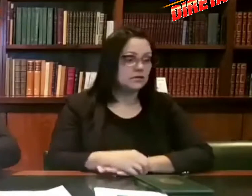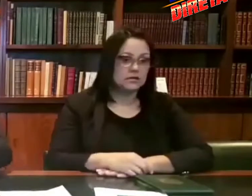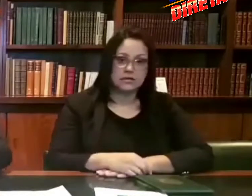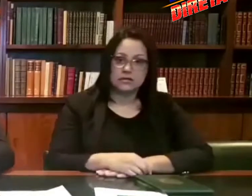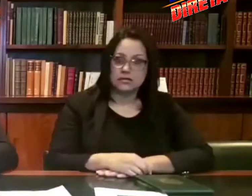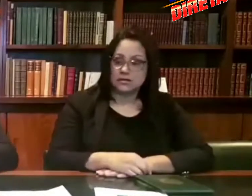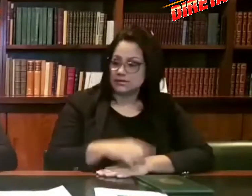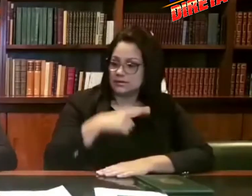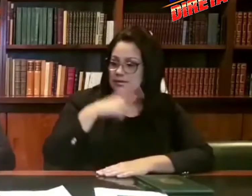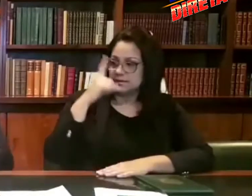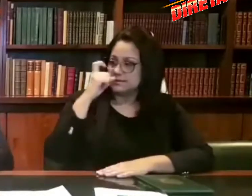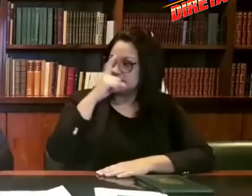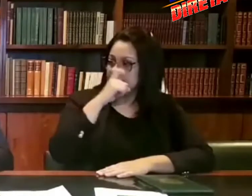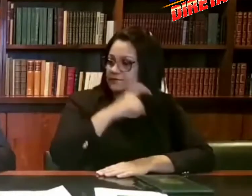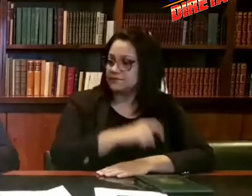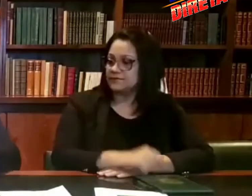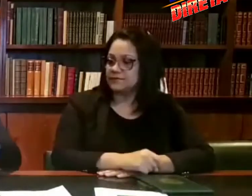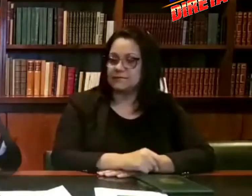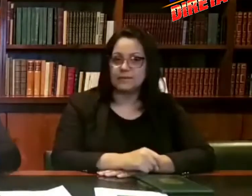Complicado